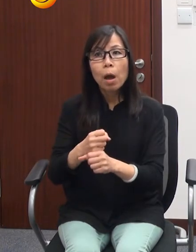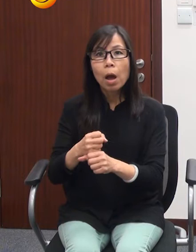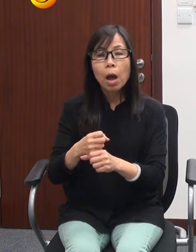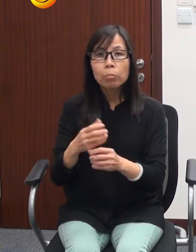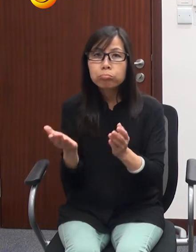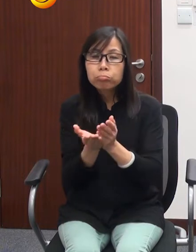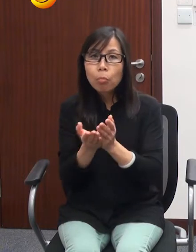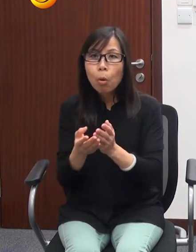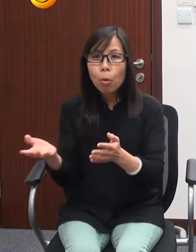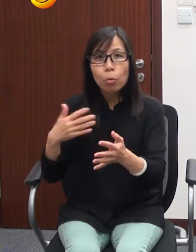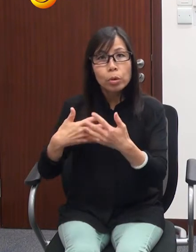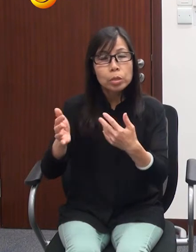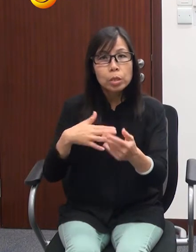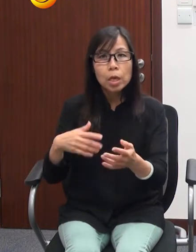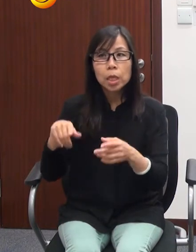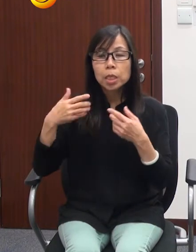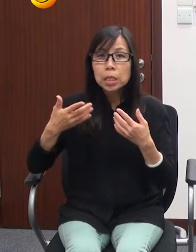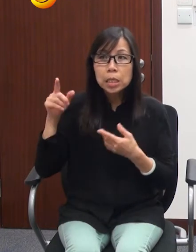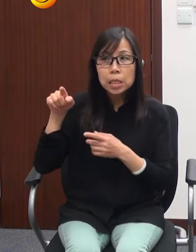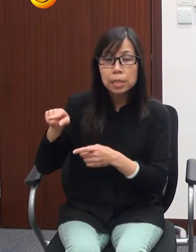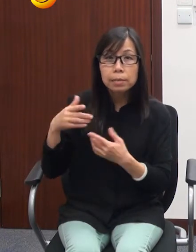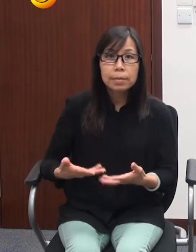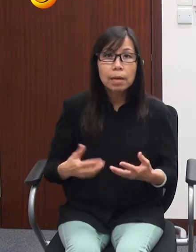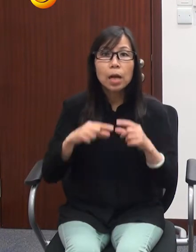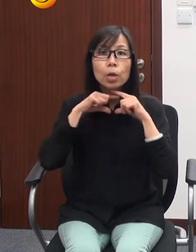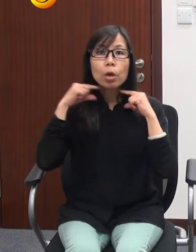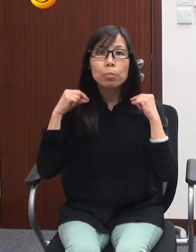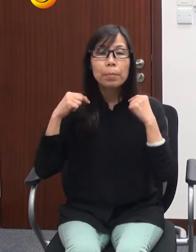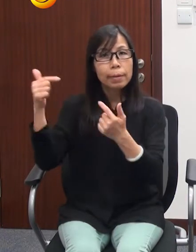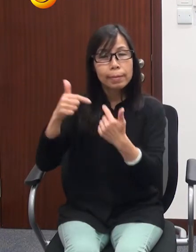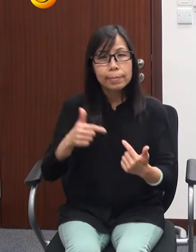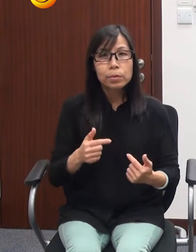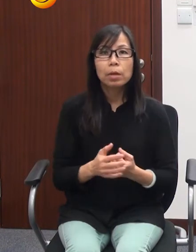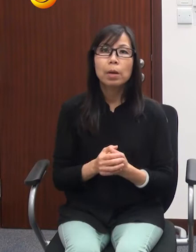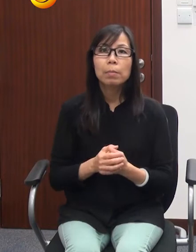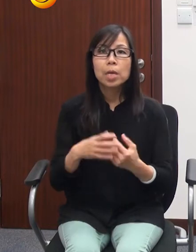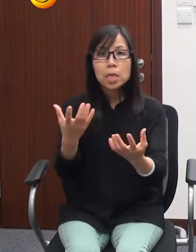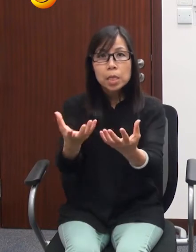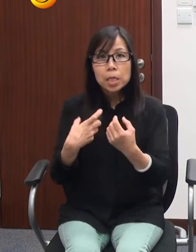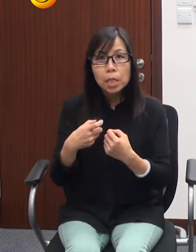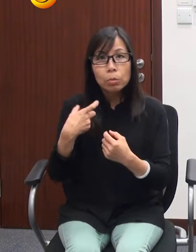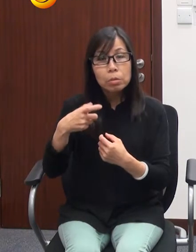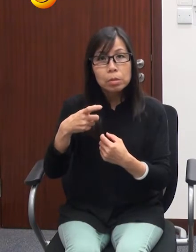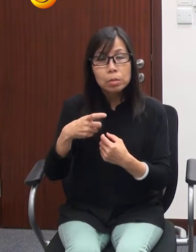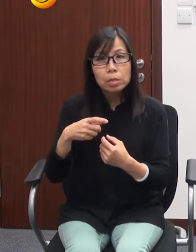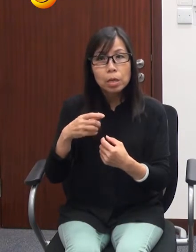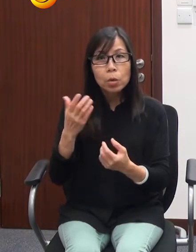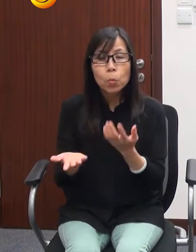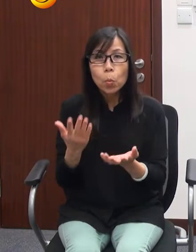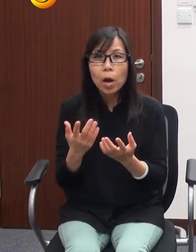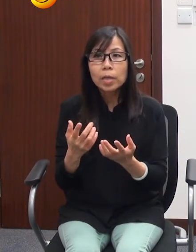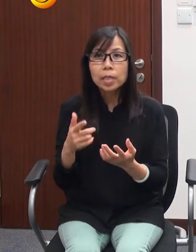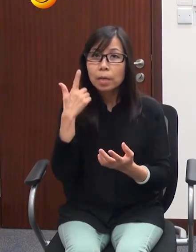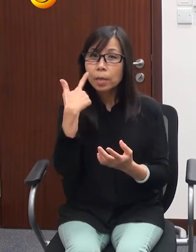而家梁振英都有兩單嘢跟住尾嘅，其實係 咯。咁無論失澳洲佬錢或者係新世界嗰兩單，咁我